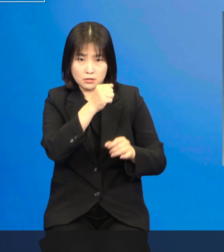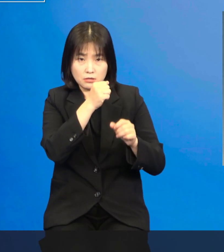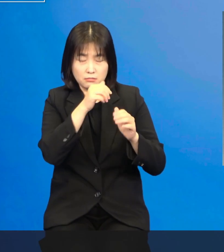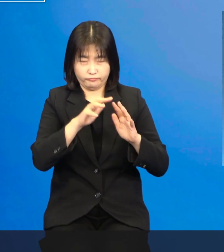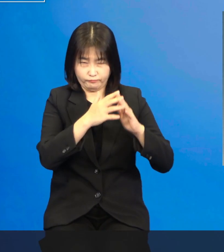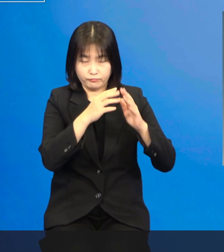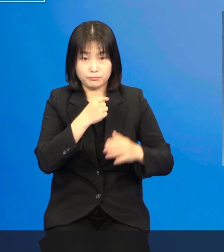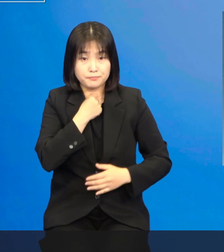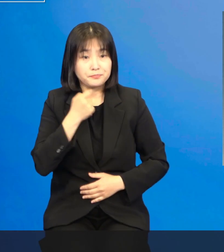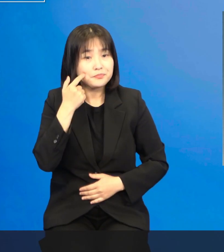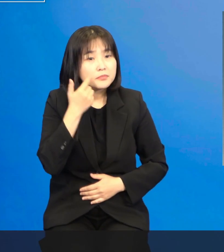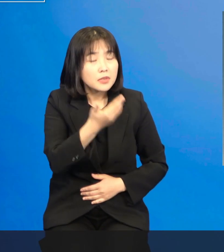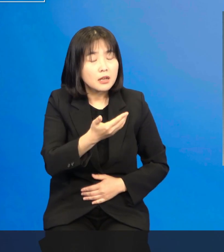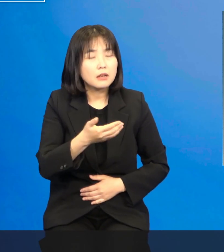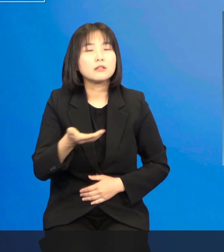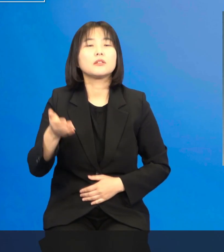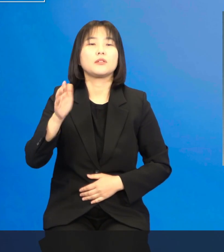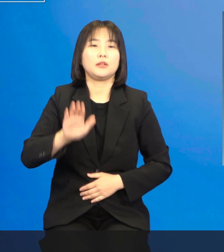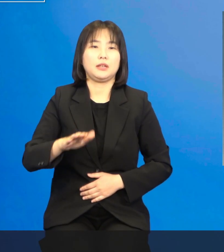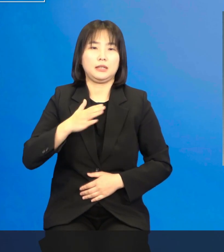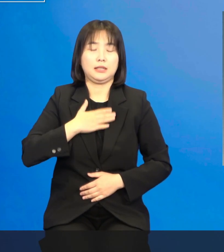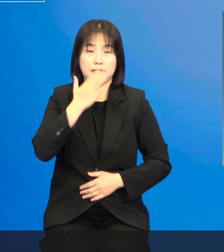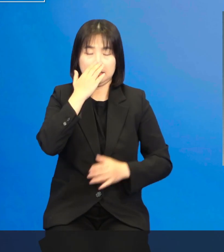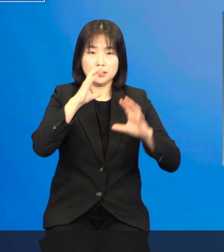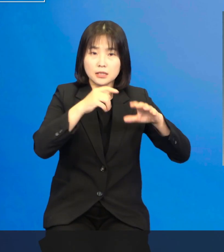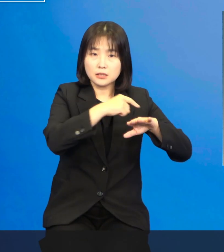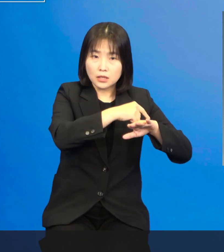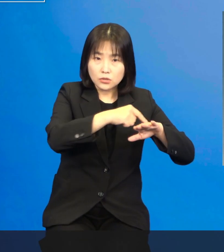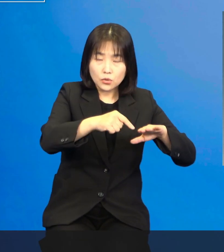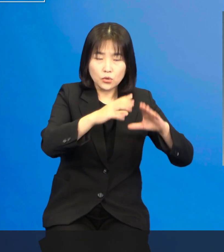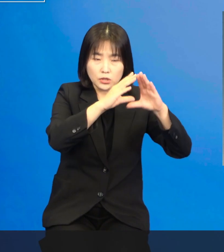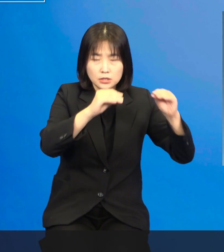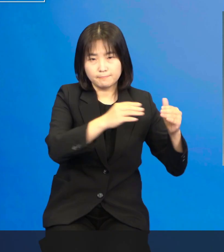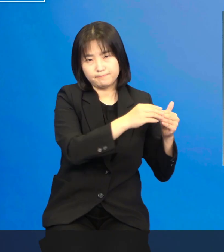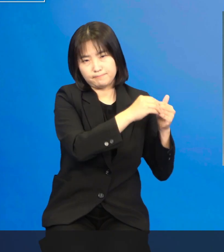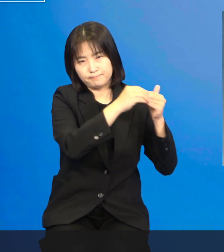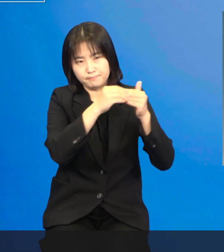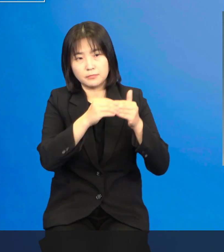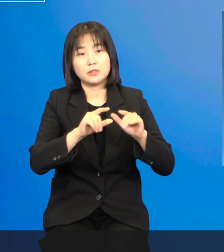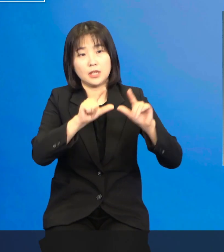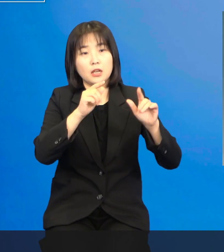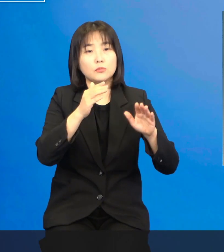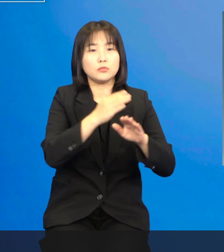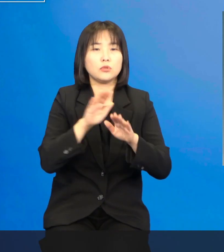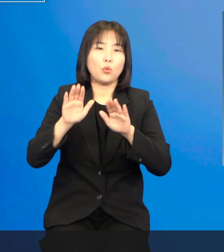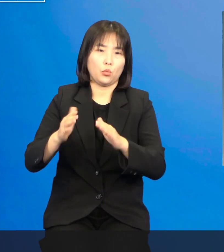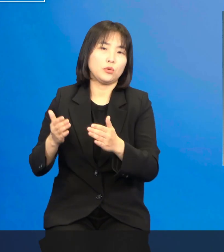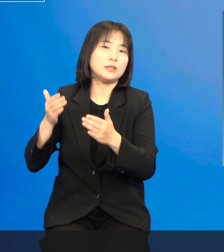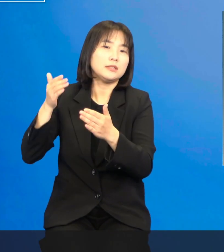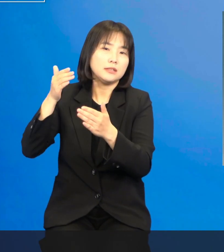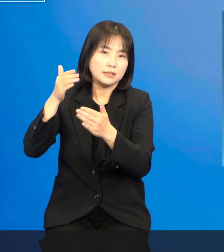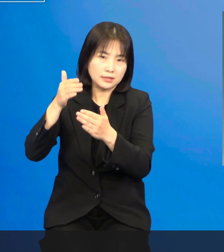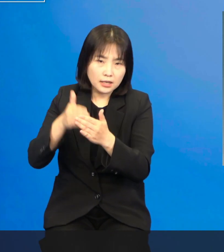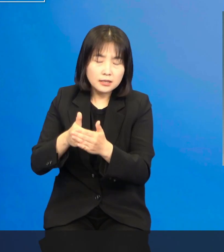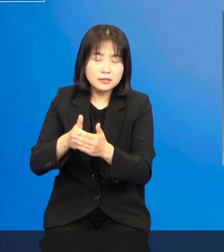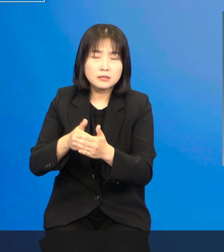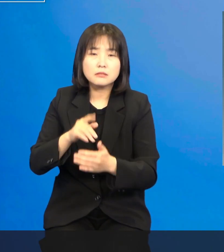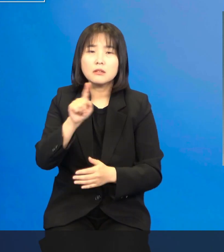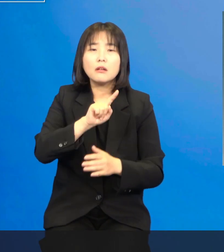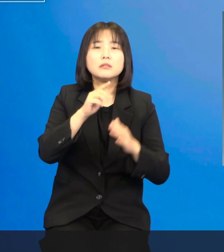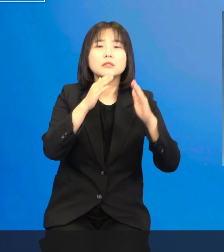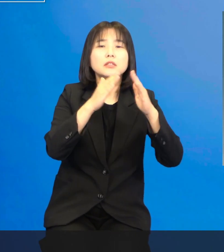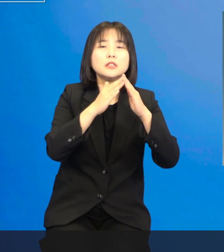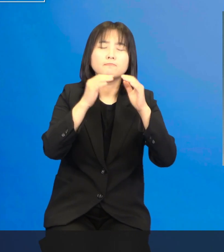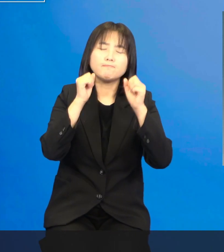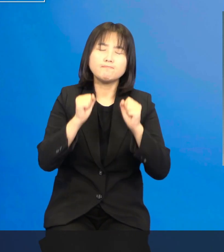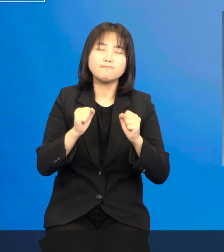내가 지으려고 하느냐. 그러나 나는 이스라엘 자손을 이집트에서 데리고 올라온 날로부터 오늘에